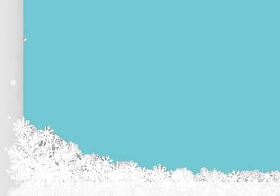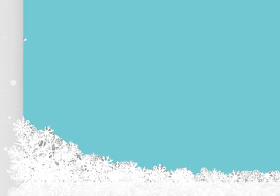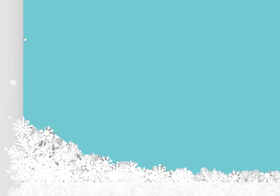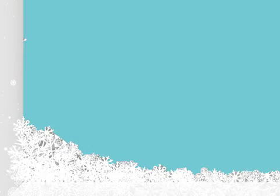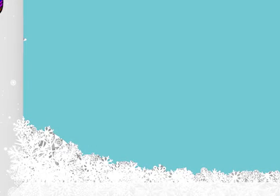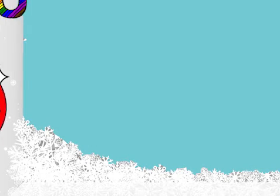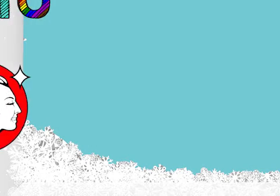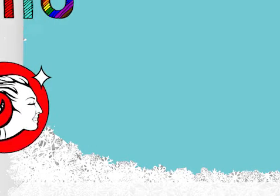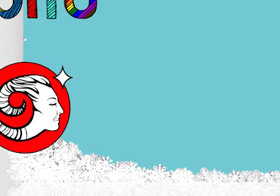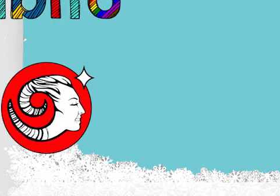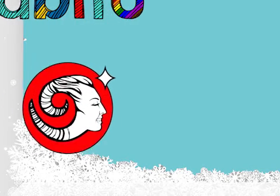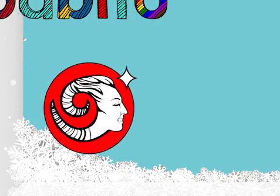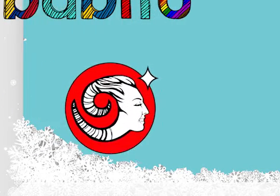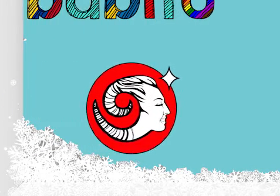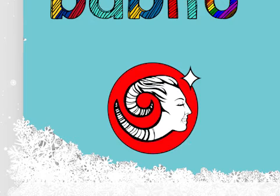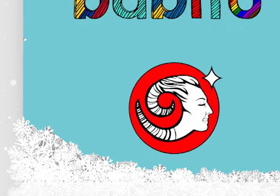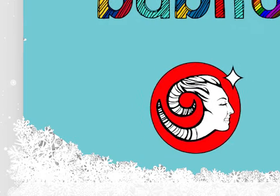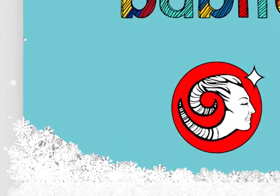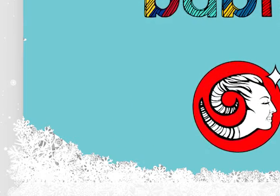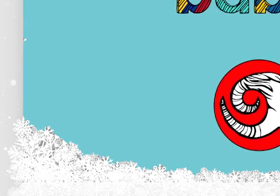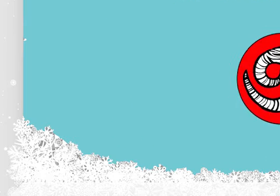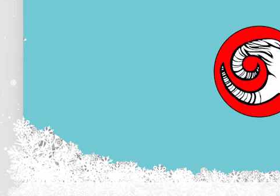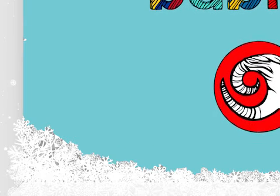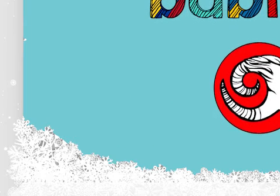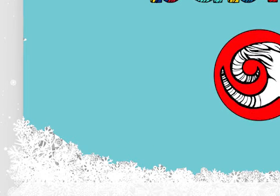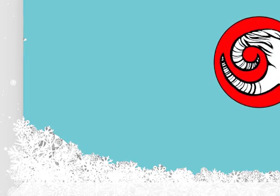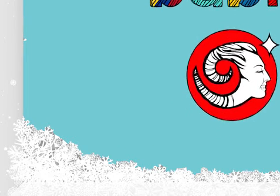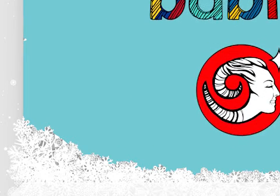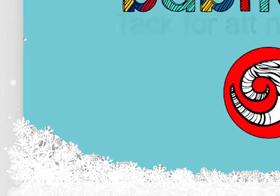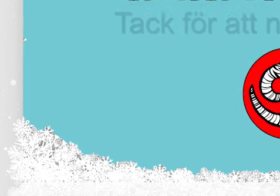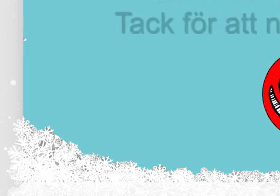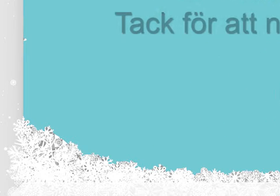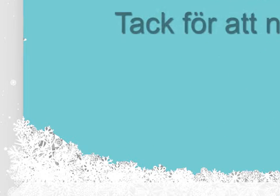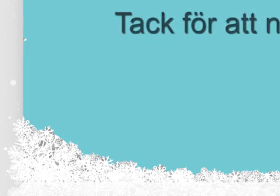Ho ho ho ho ho!